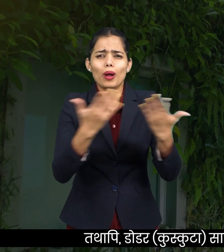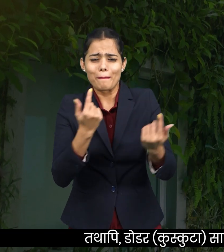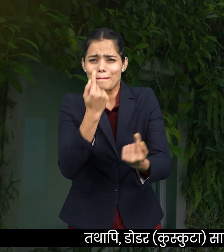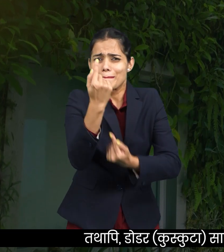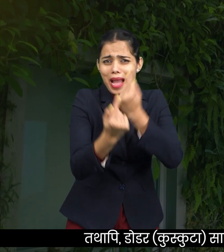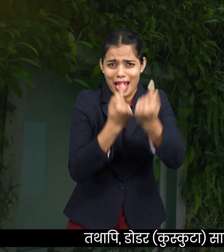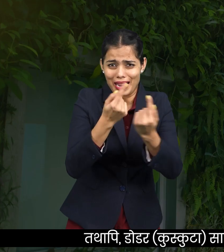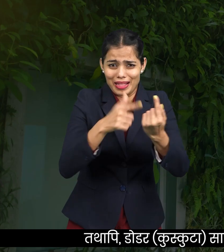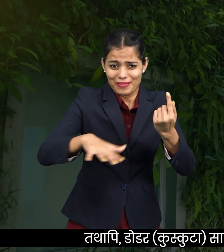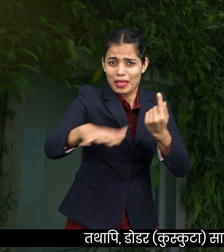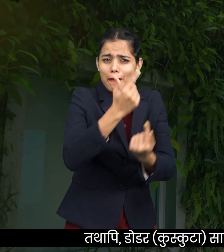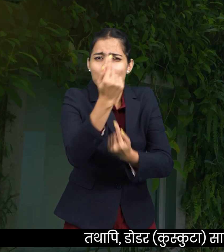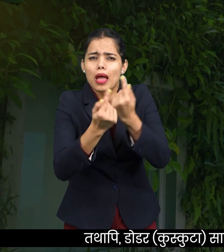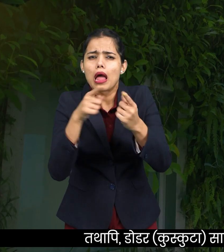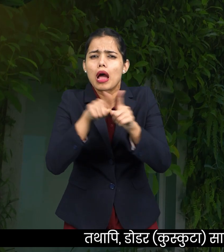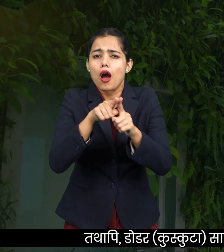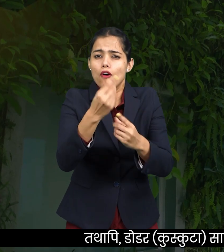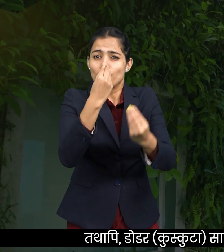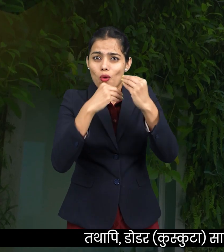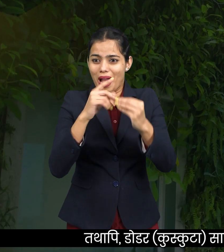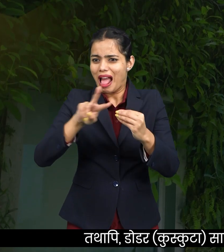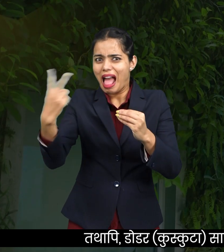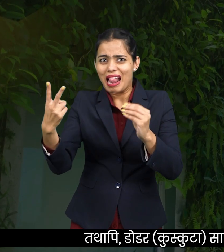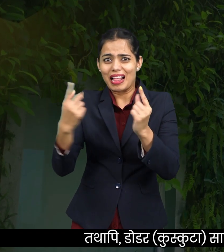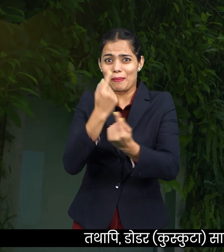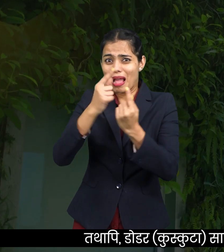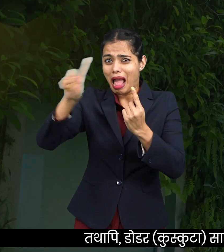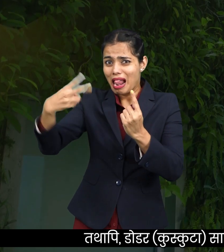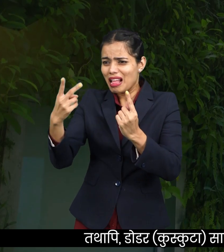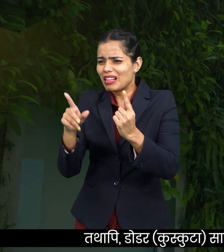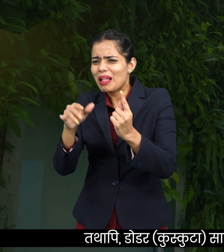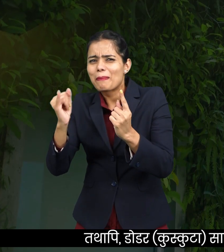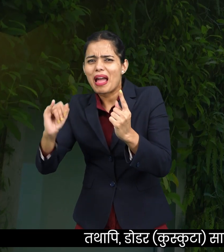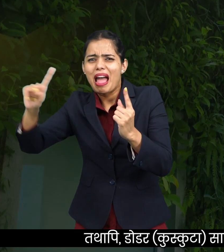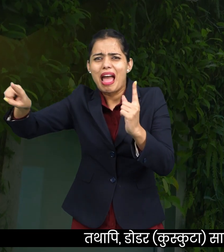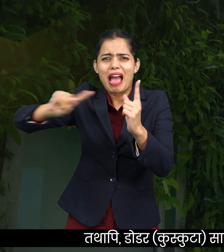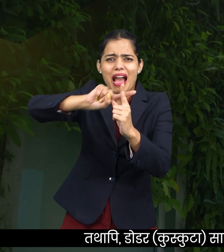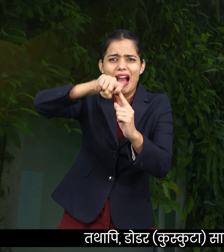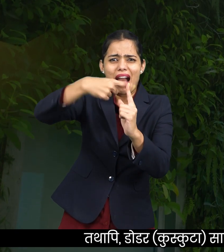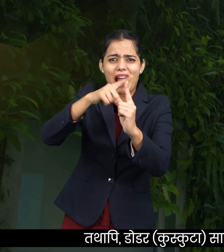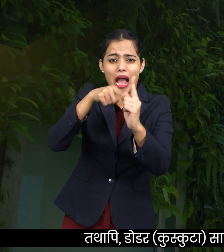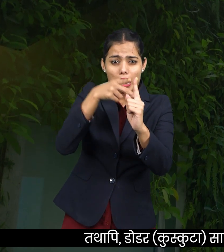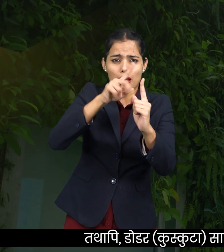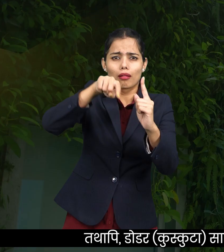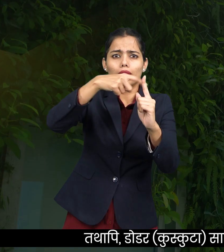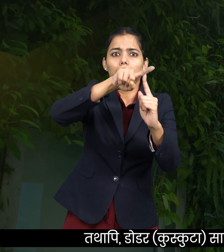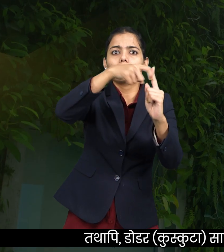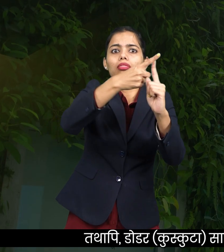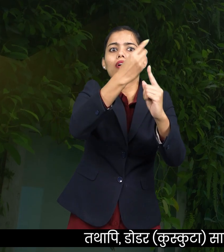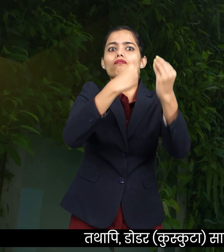तथापि डोडर, कुस्कुटा सारख्या वनस्पती परोपजीवी आहेत.